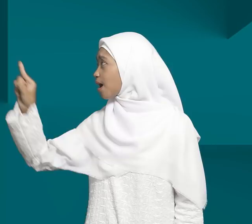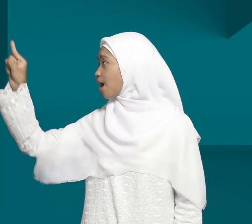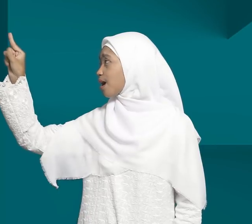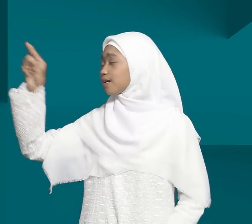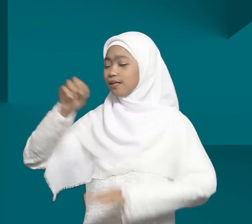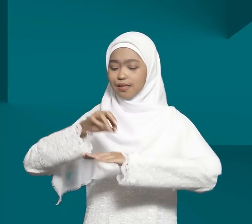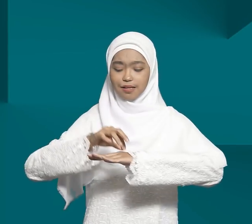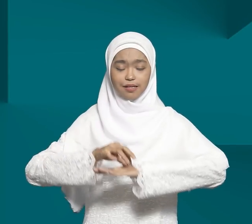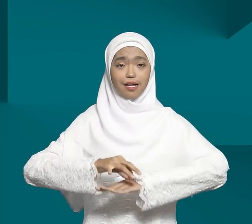إله